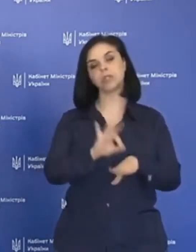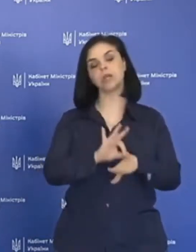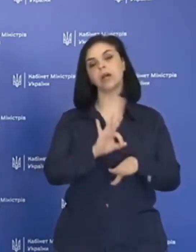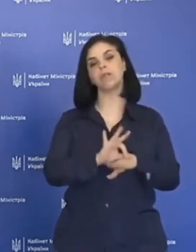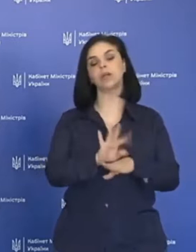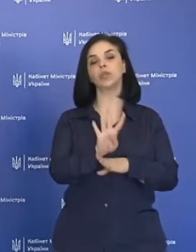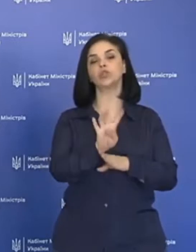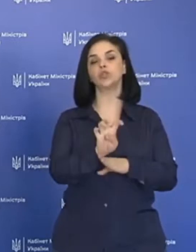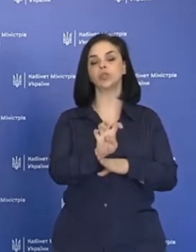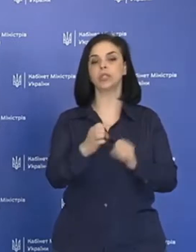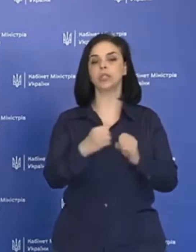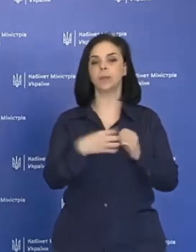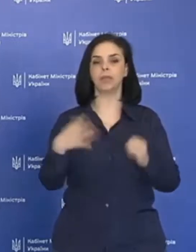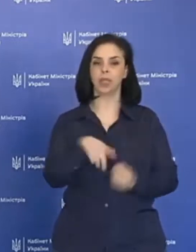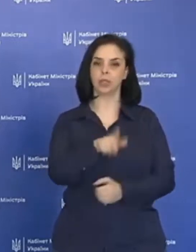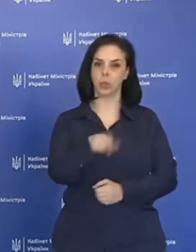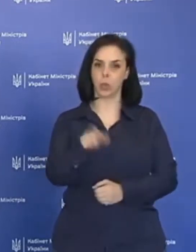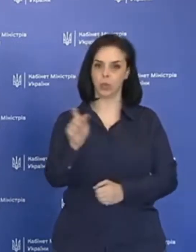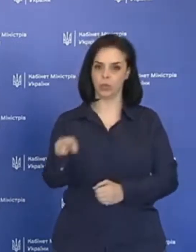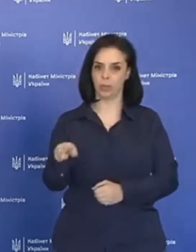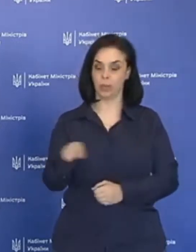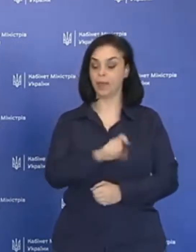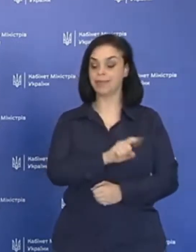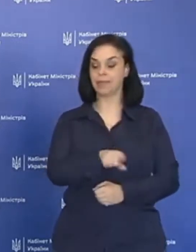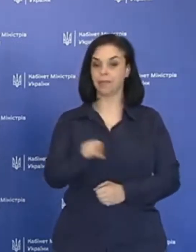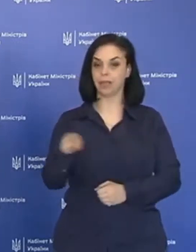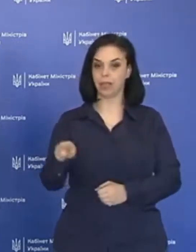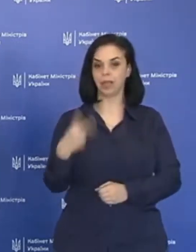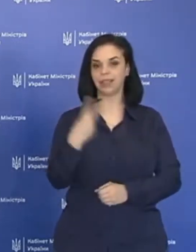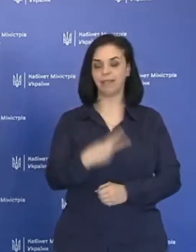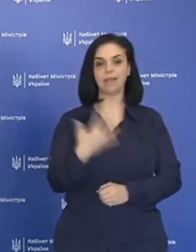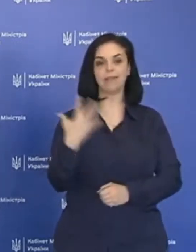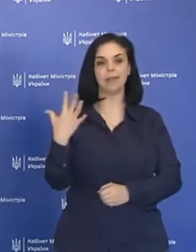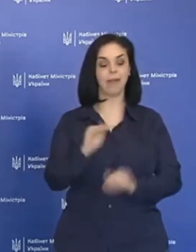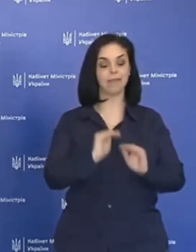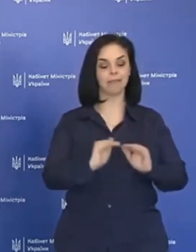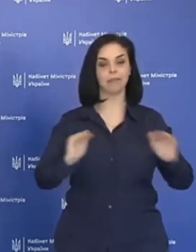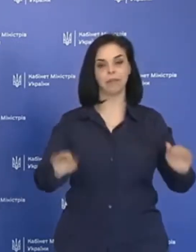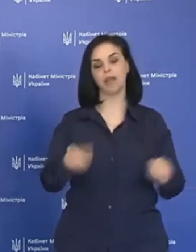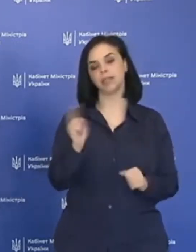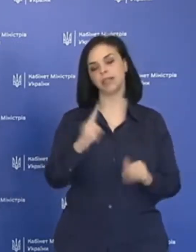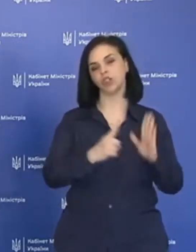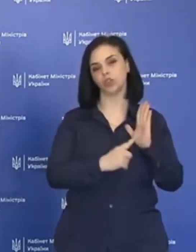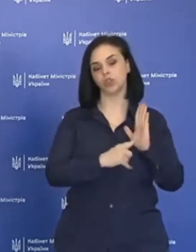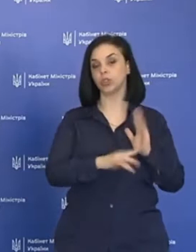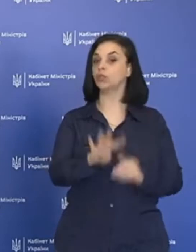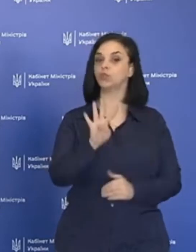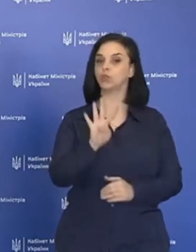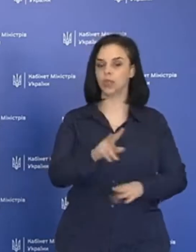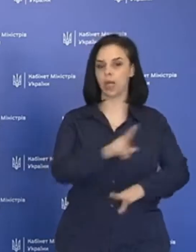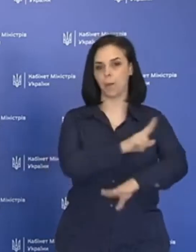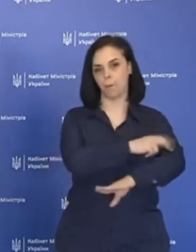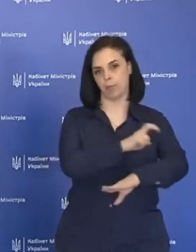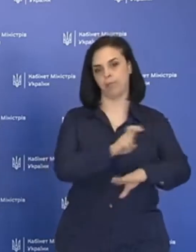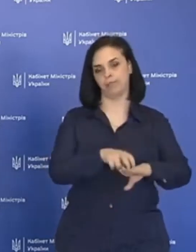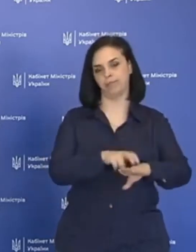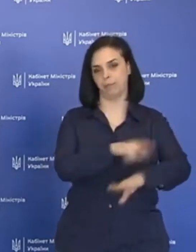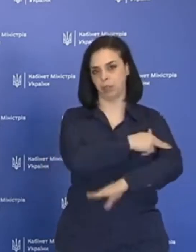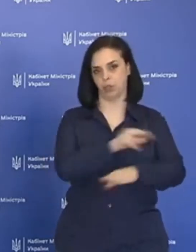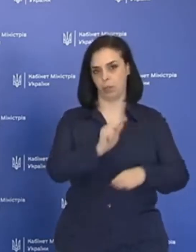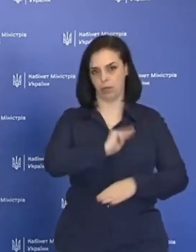захворіло 415 осіб. З них 25 дітей та 64 медичних